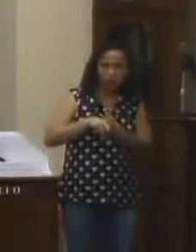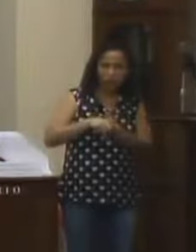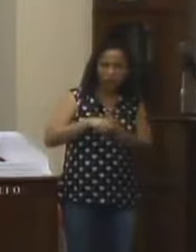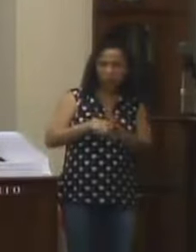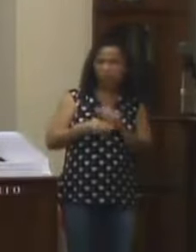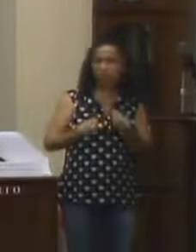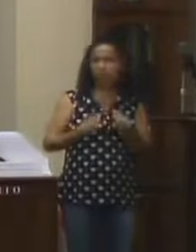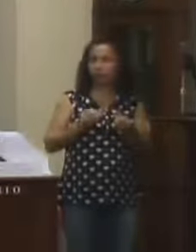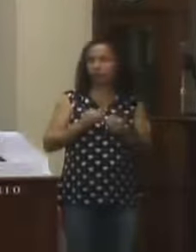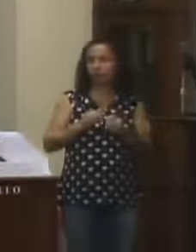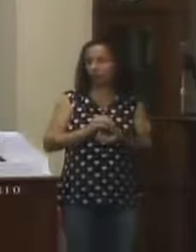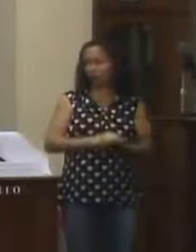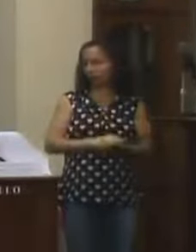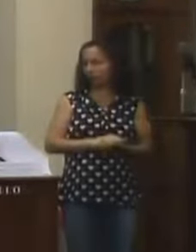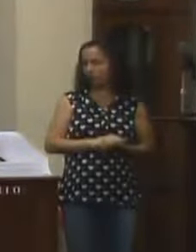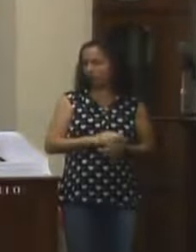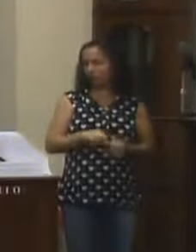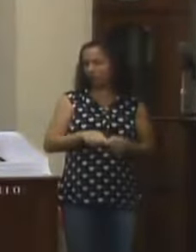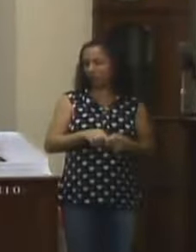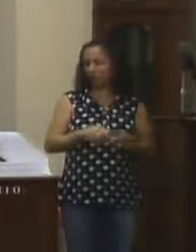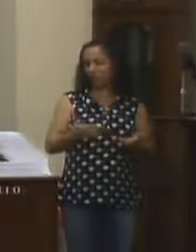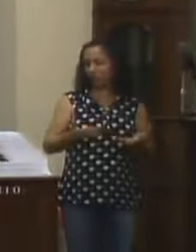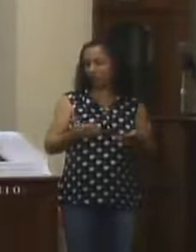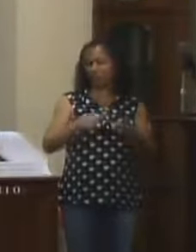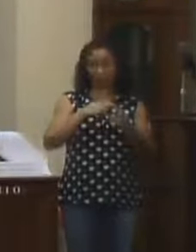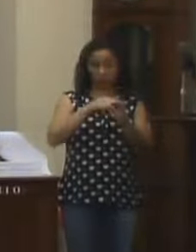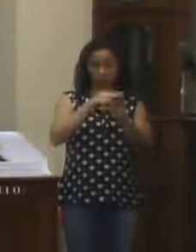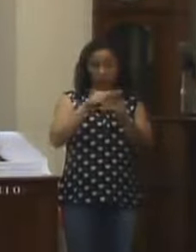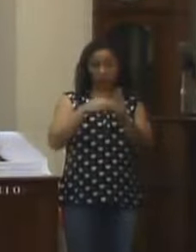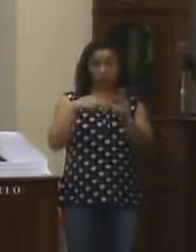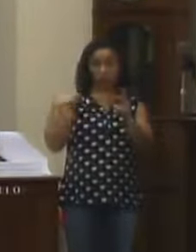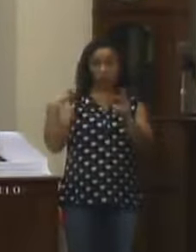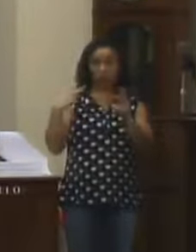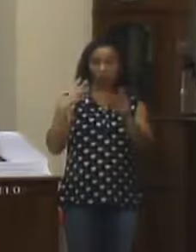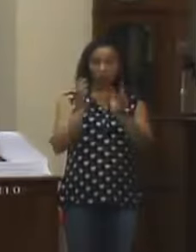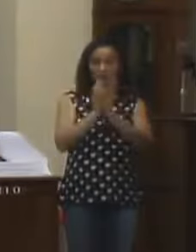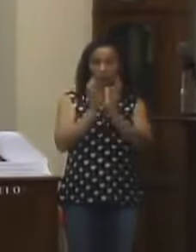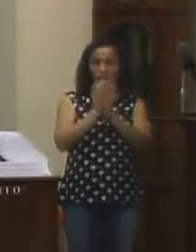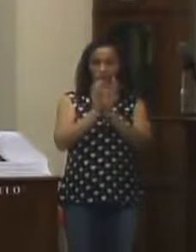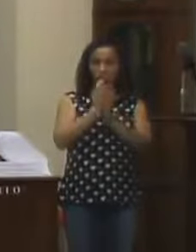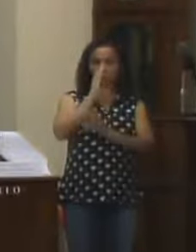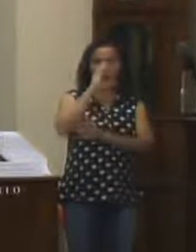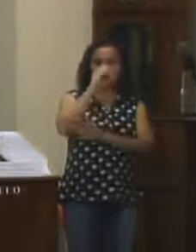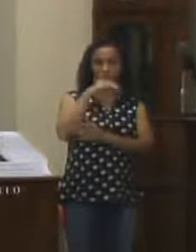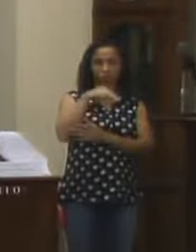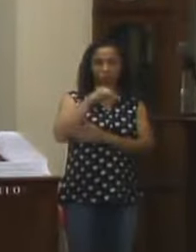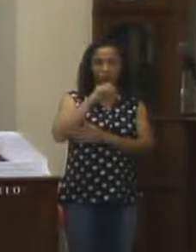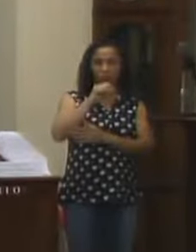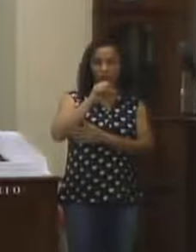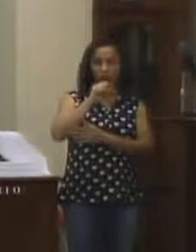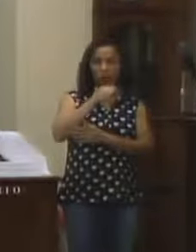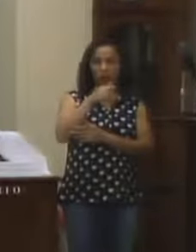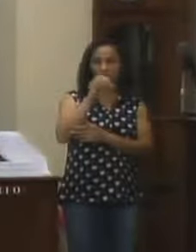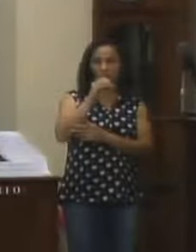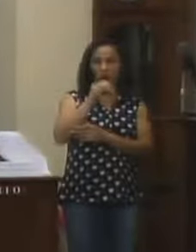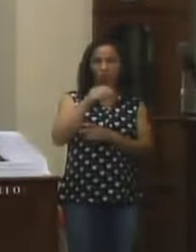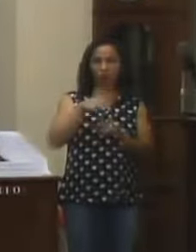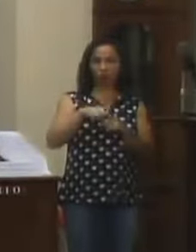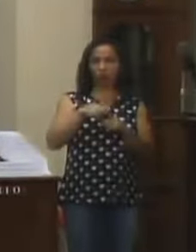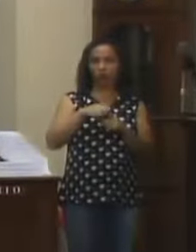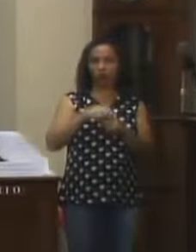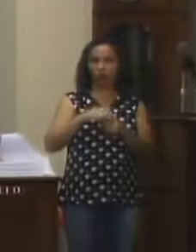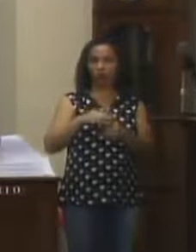Poder Executivo, sob pena de violar o princípio constitucional da separação de poderes. Desta forma, cristalina a inconstitucionalidade na proposição, com base